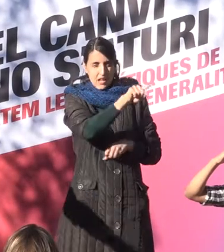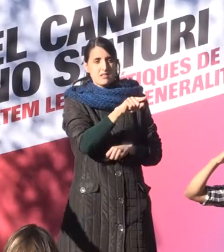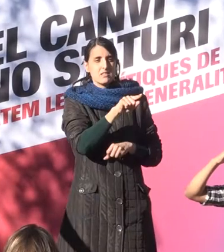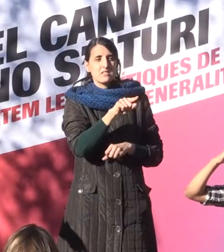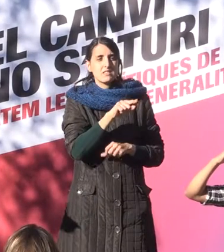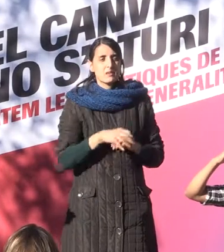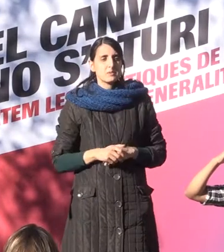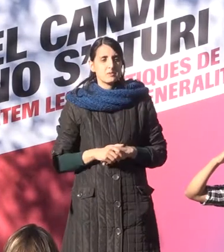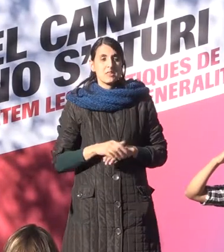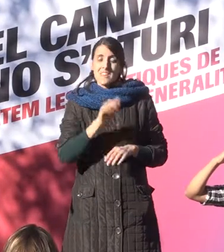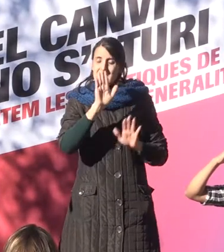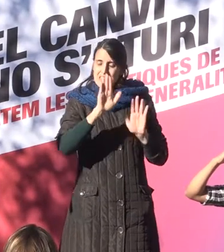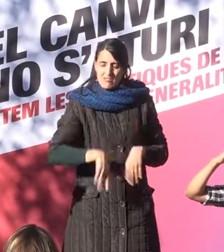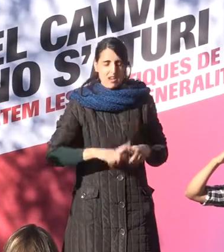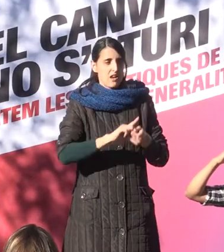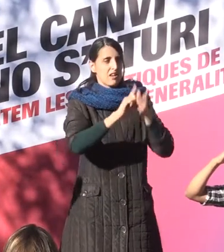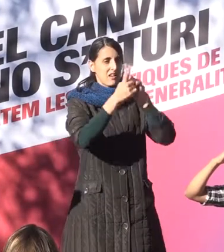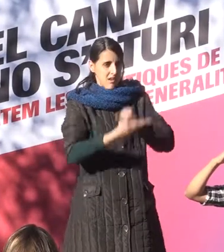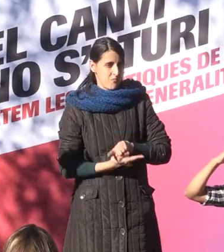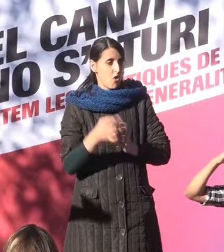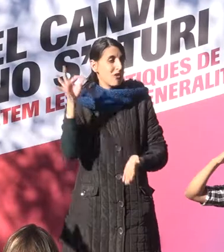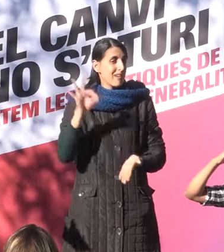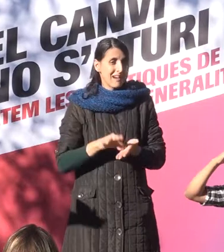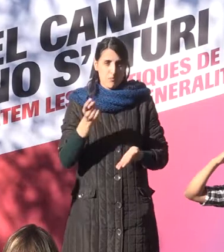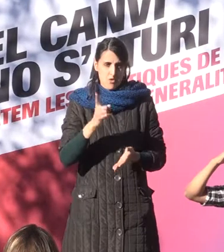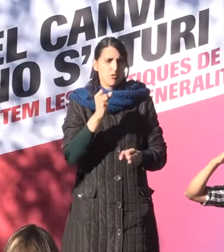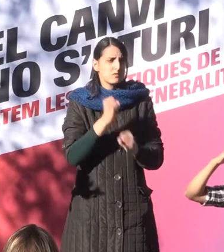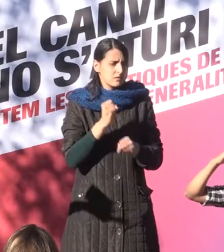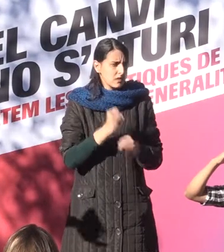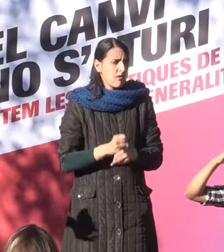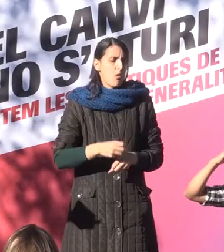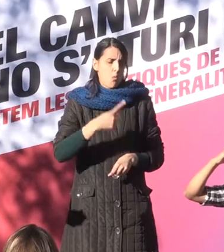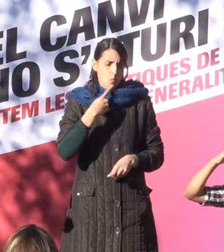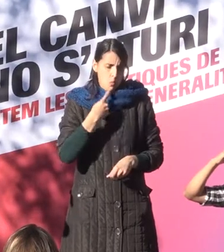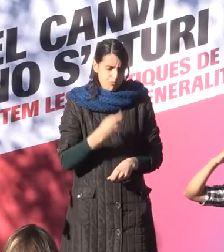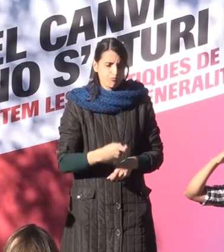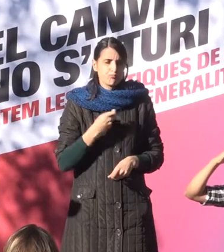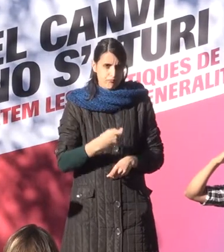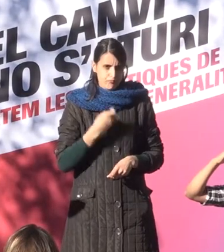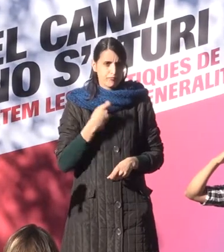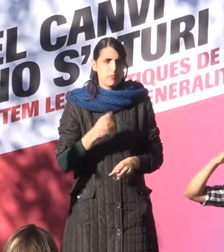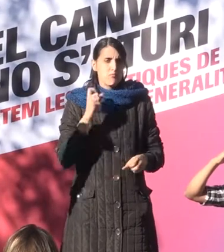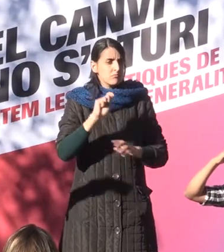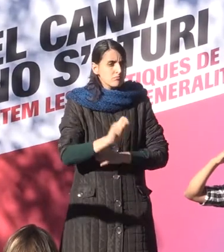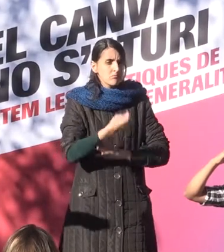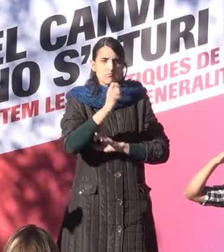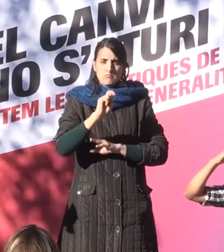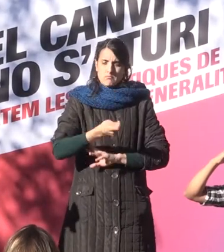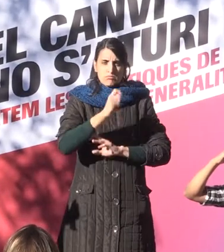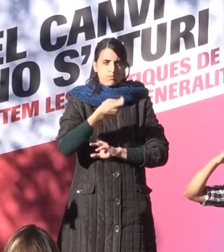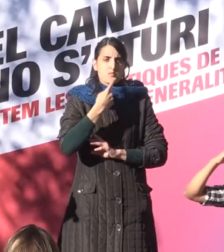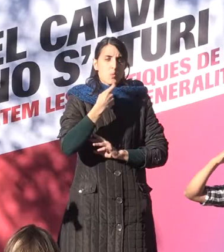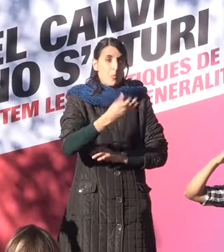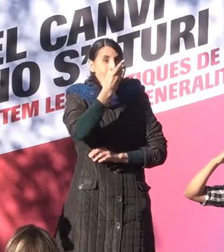momento genera un cambio los cambios no son rápidos no son rápidos cuestan trabajo nosotros cuesta muchísimo trabajo conseguir esas cosas que a veces parecen